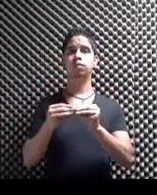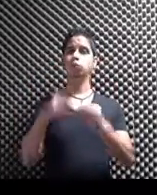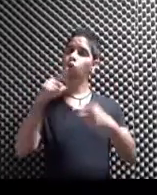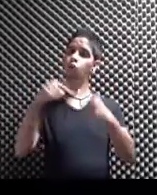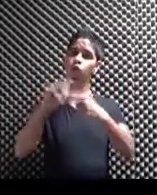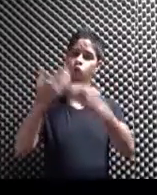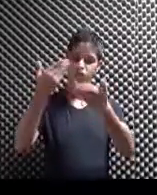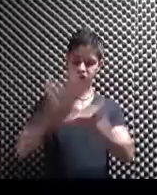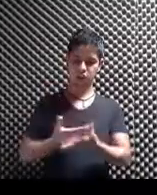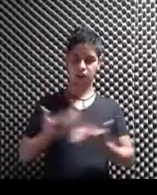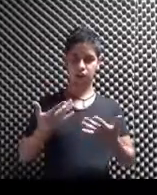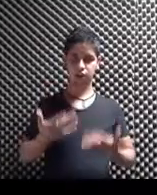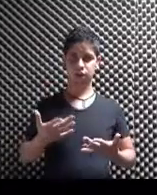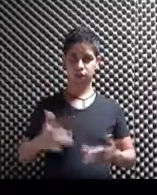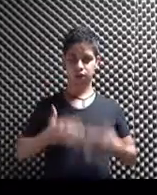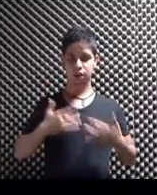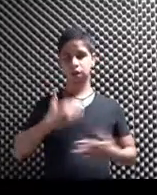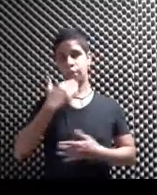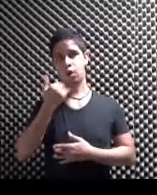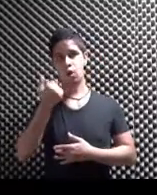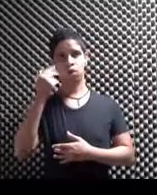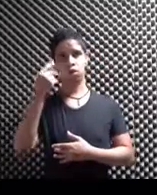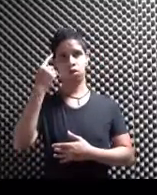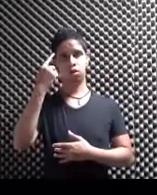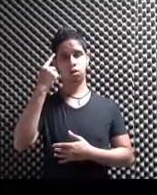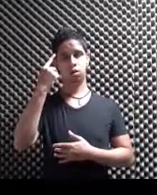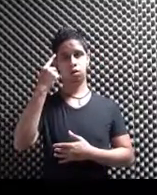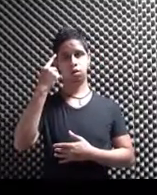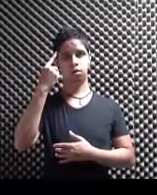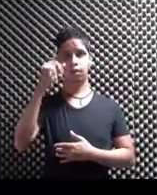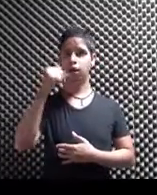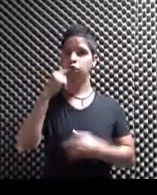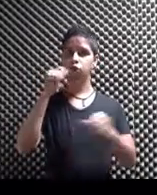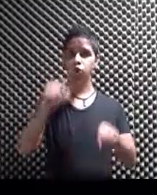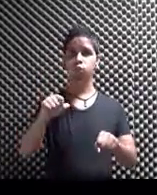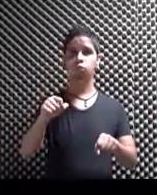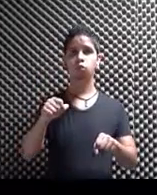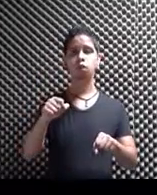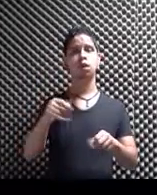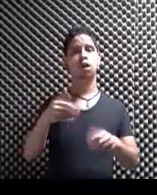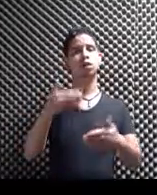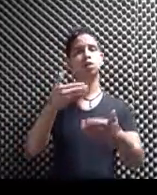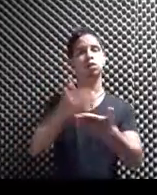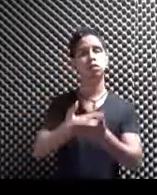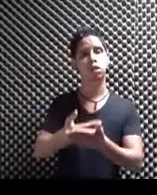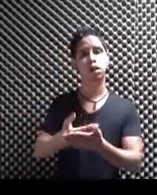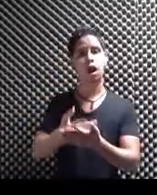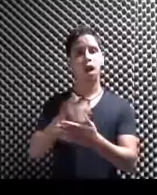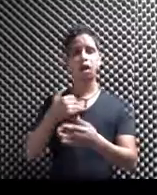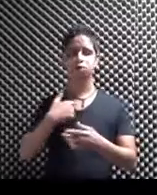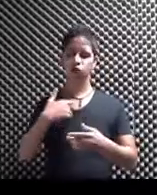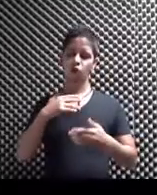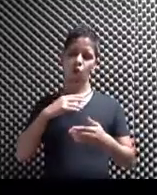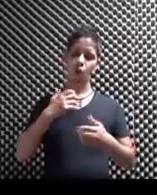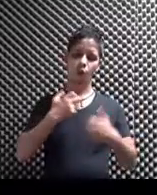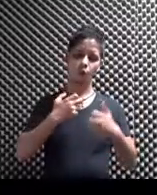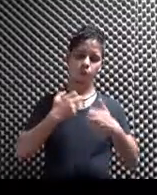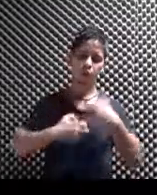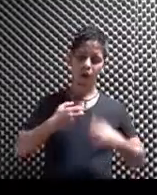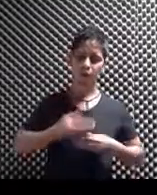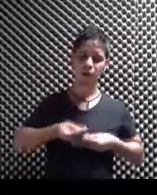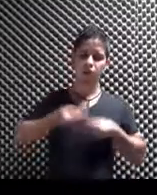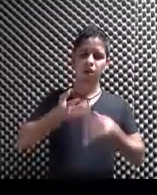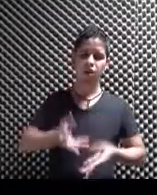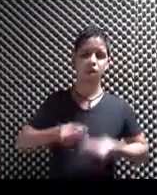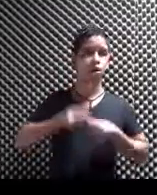tú vengas aquí tú estés bien y no necesites la ayuda para que tú fuerte puedas ayudar a otros eso es un mito no vengas a escuchar lo mismo y a dormirte aquí